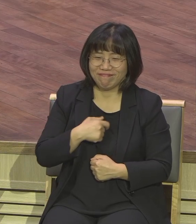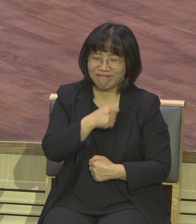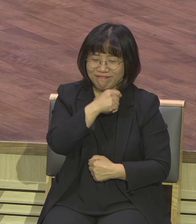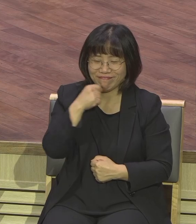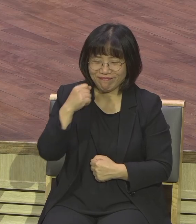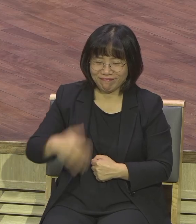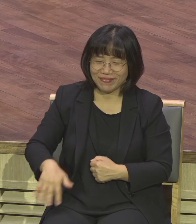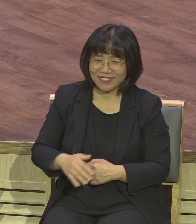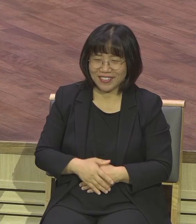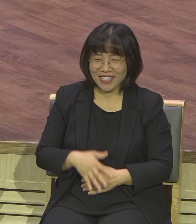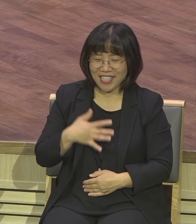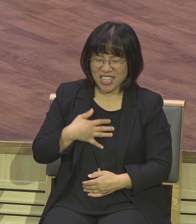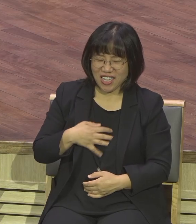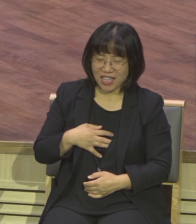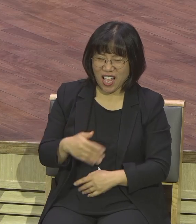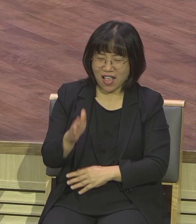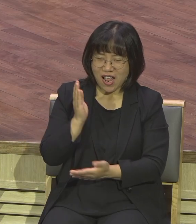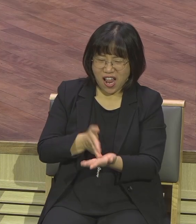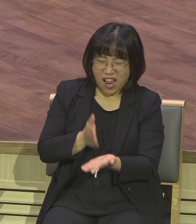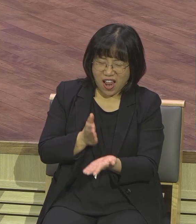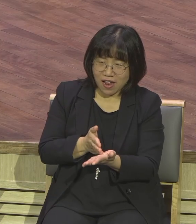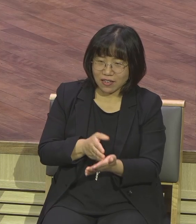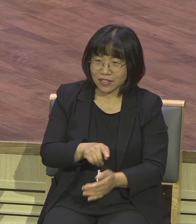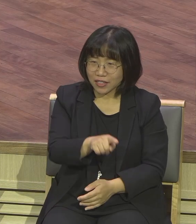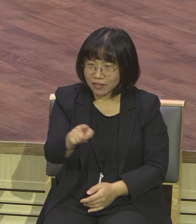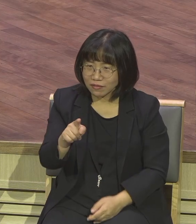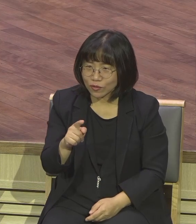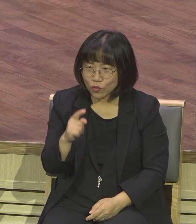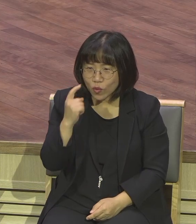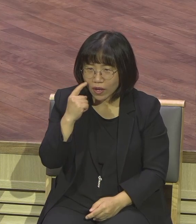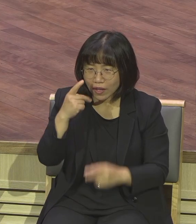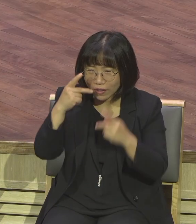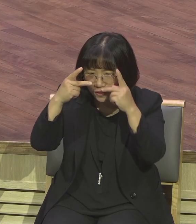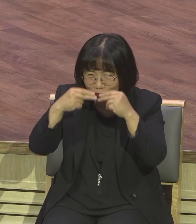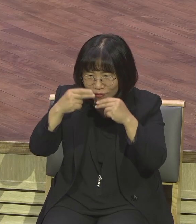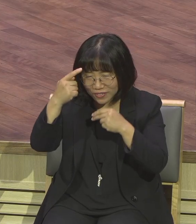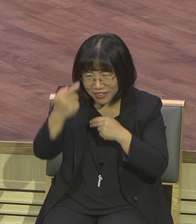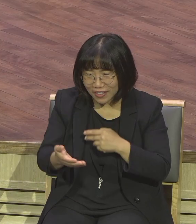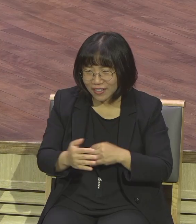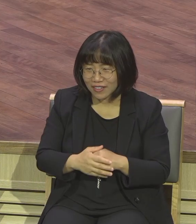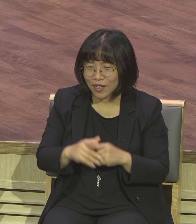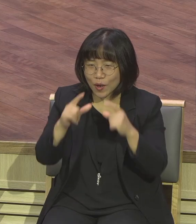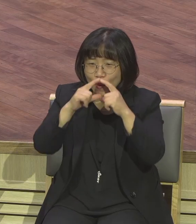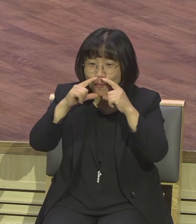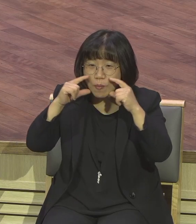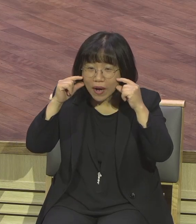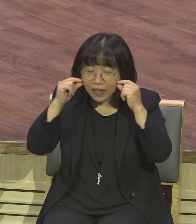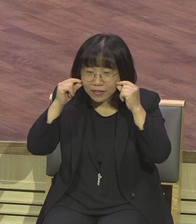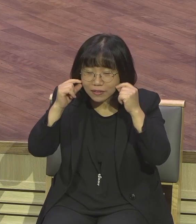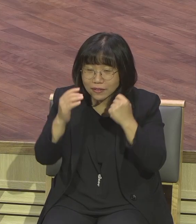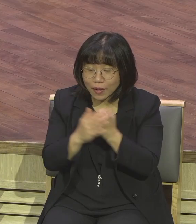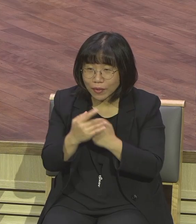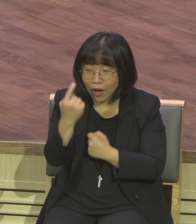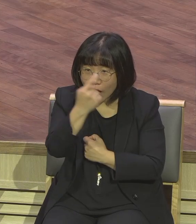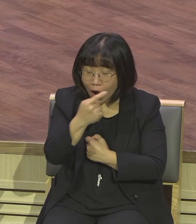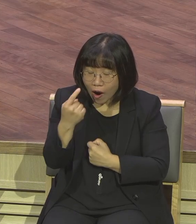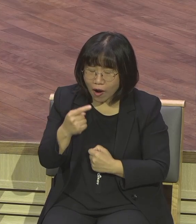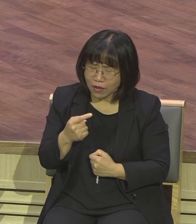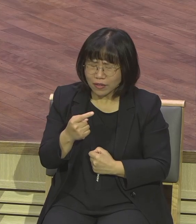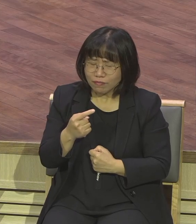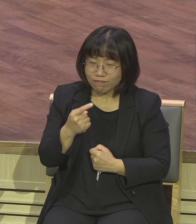이래 떠든데 눈 감고 있으면 깊이 묵상을 하지요. 이 마스크를 하니까 사람도 못 알아보고는 상태인데.